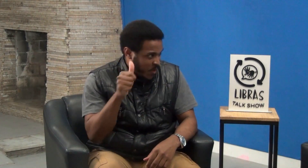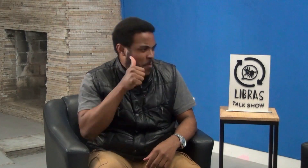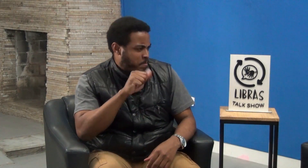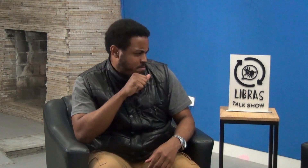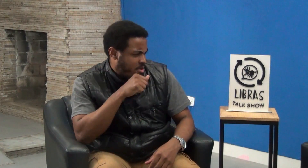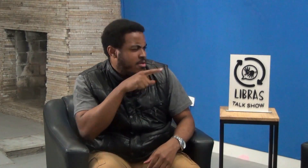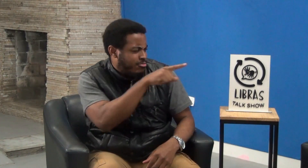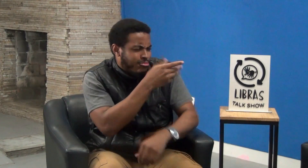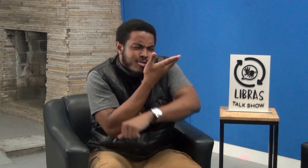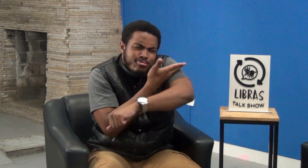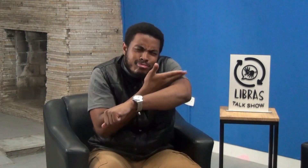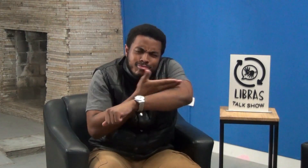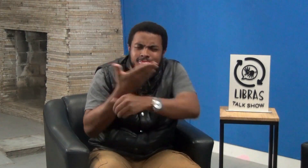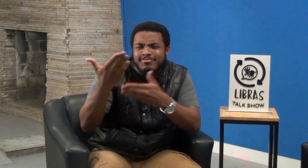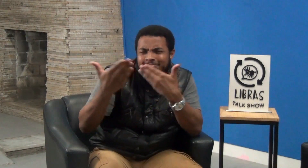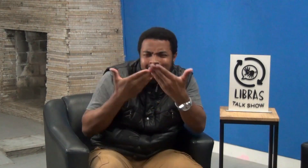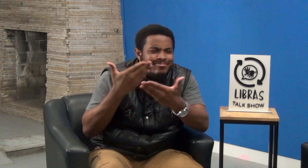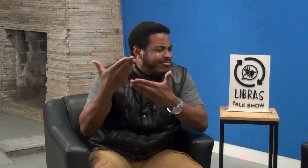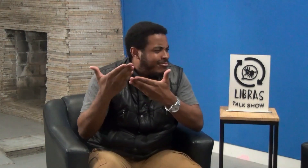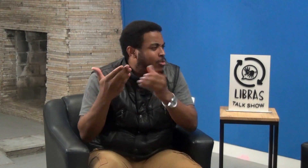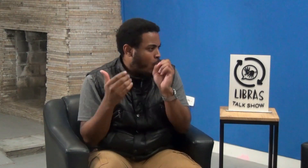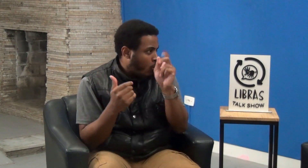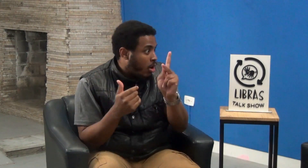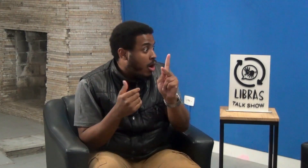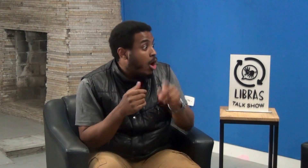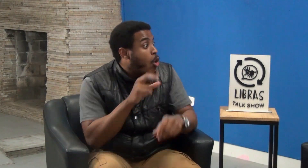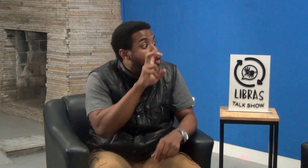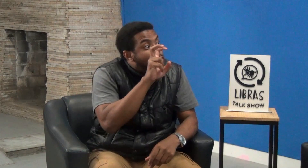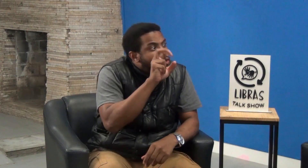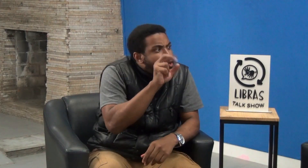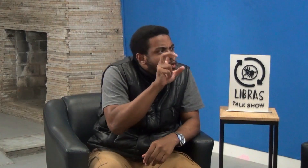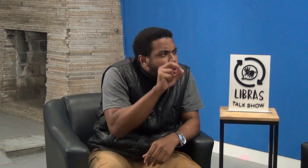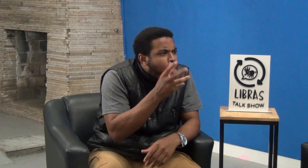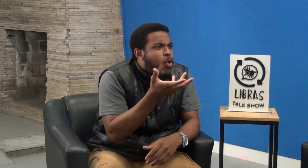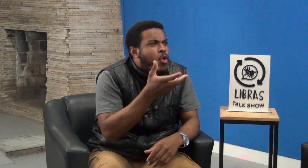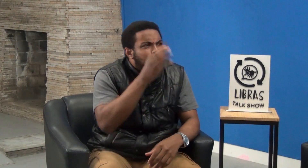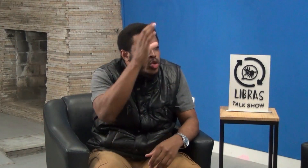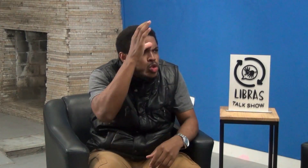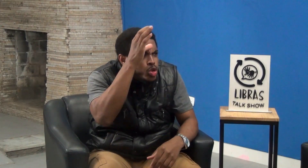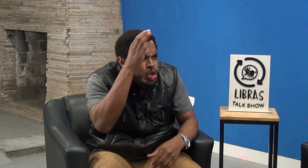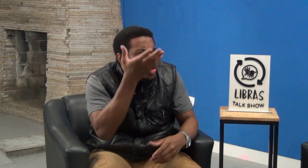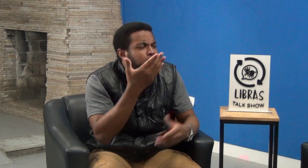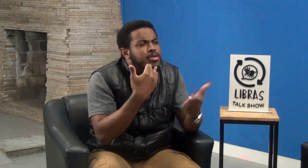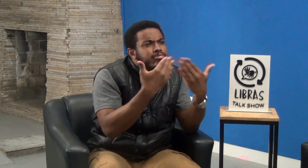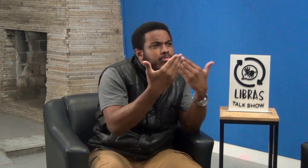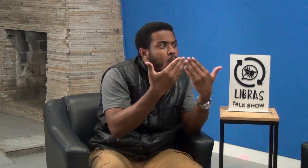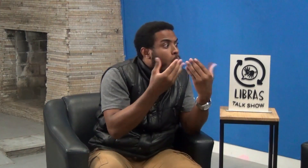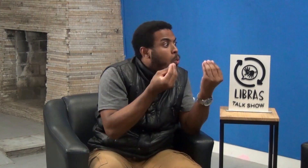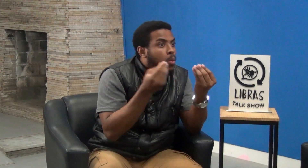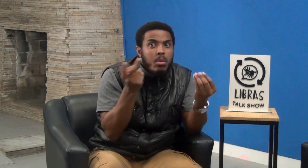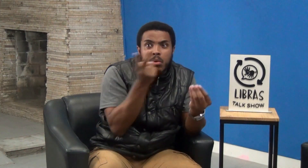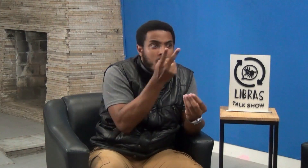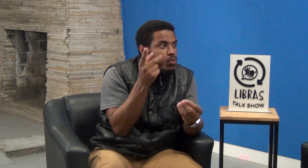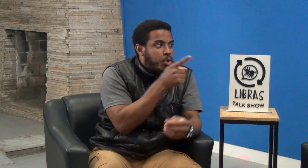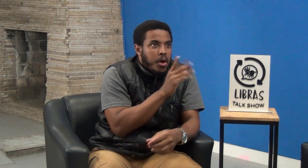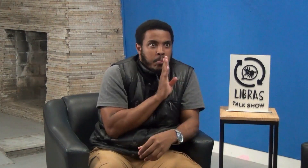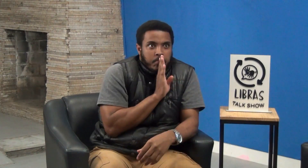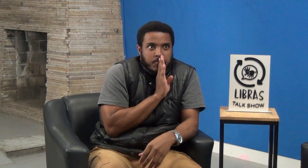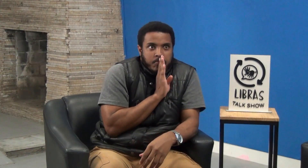Ana, e na sua família, vamos dizer assim, com seus tios, com seus pais, né? Na conversa com eles. Como que você